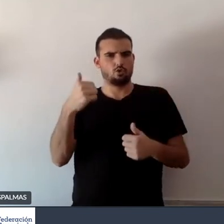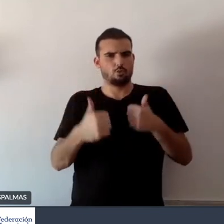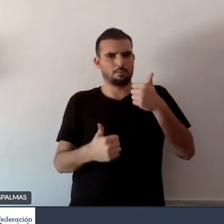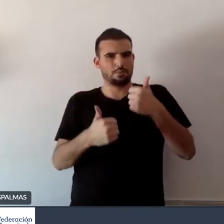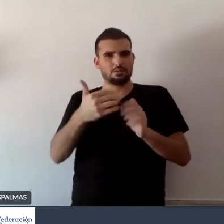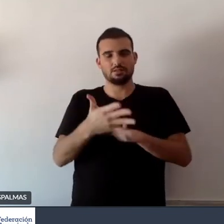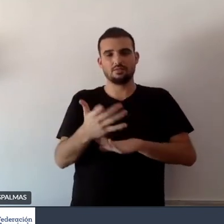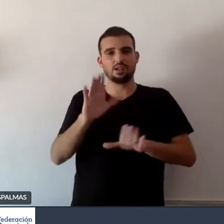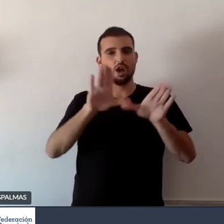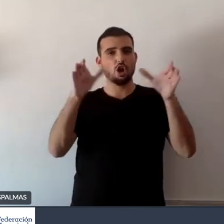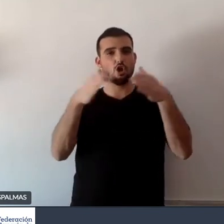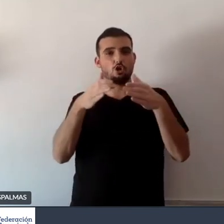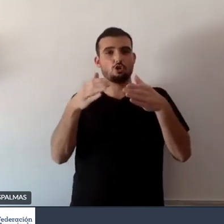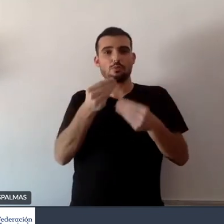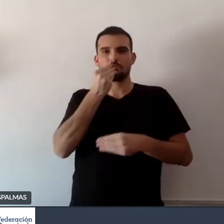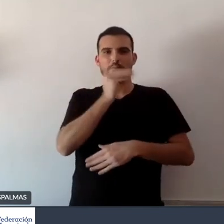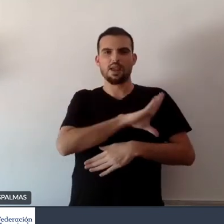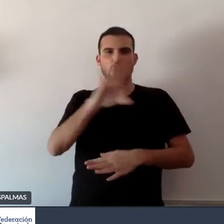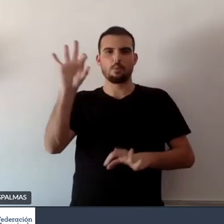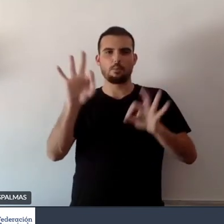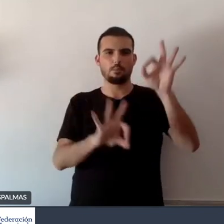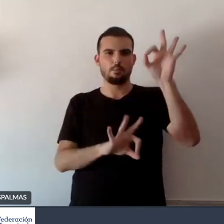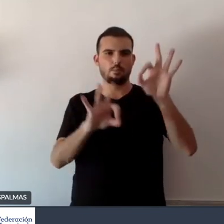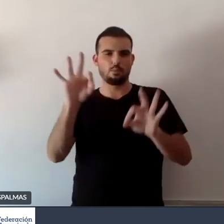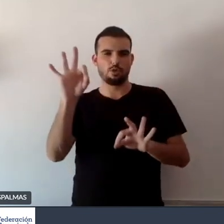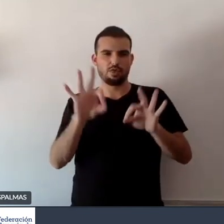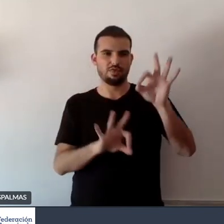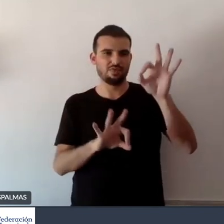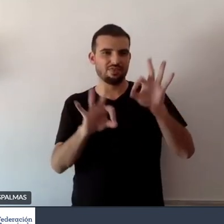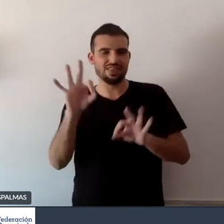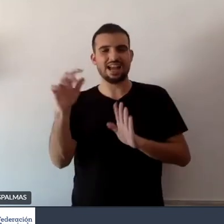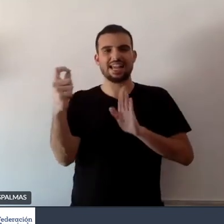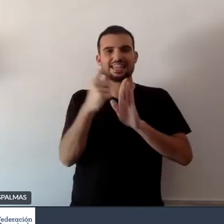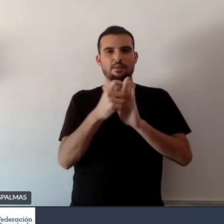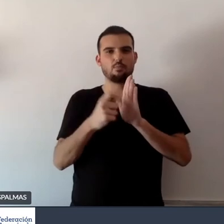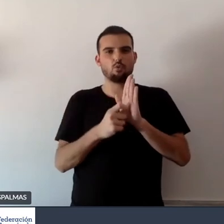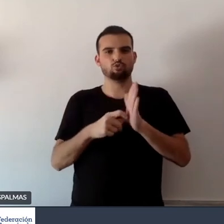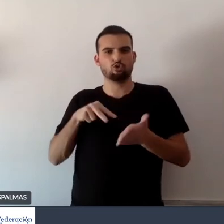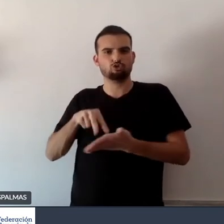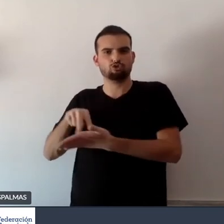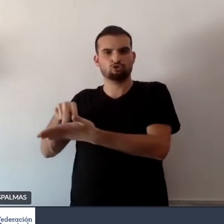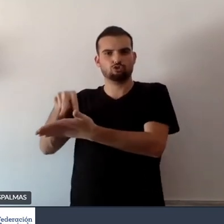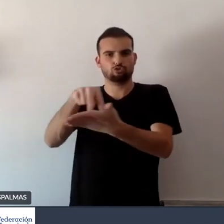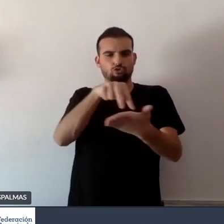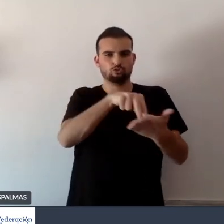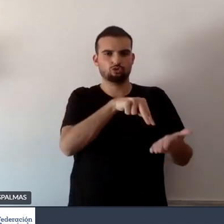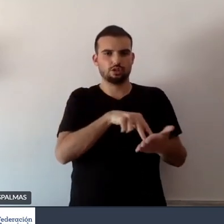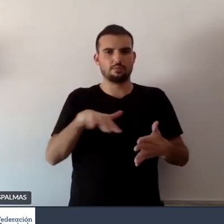que mejor porcentaje por posesión, que mejor porcentaje de puntos por posesión tienen